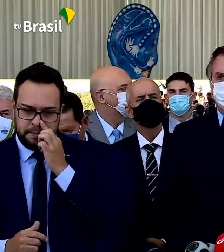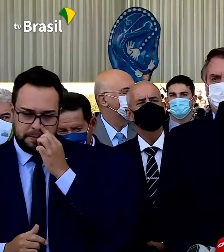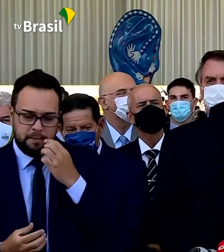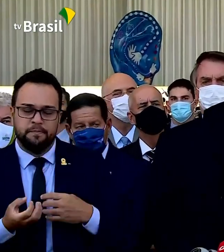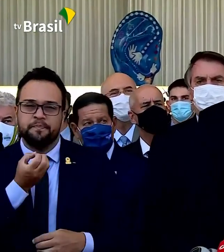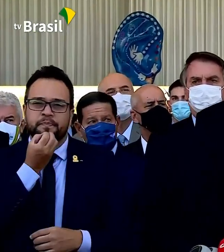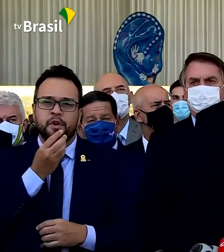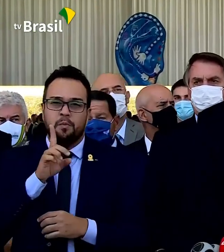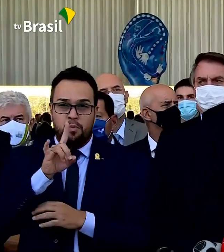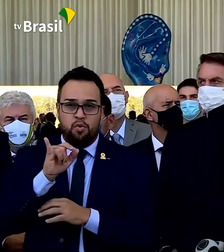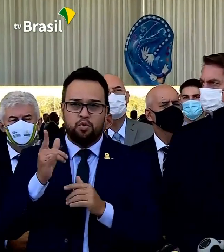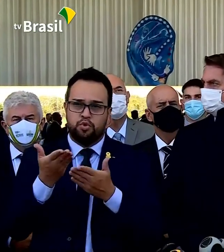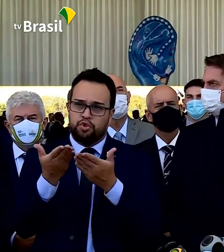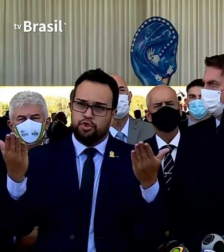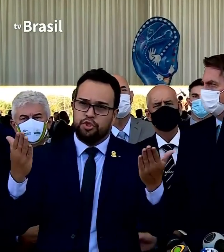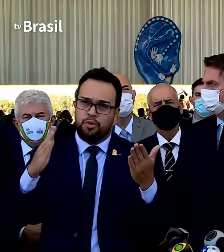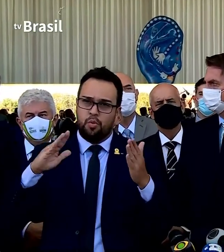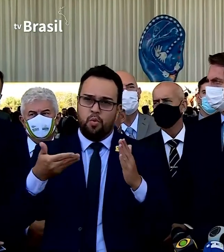Bom dia a todos.